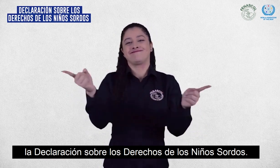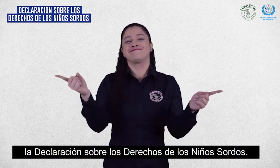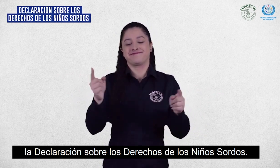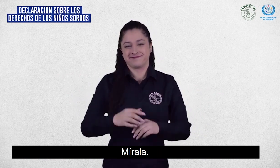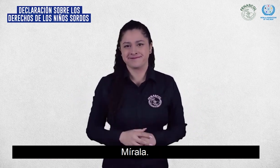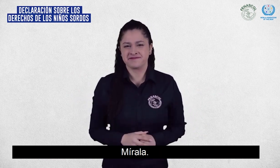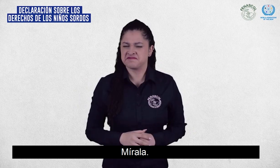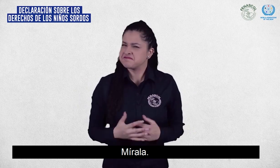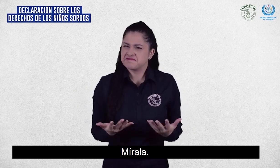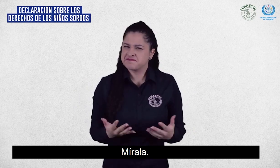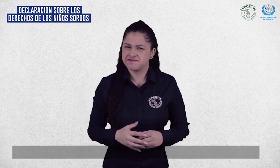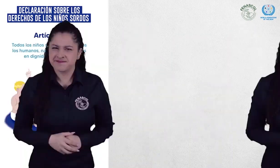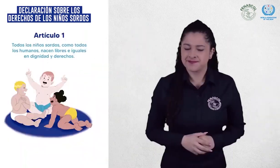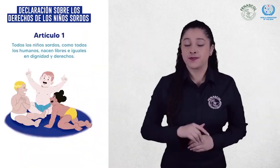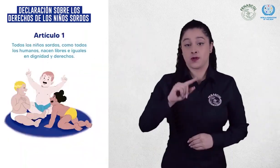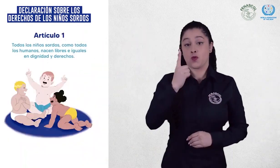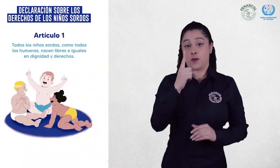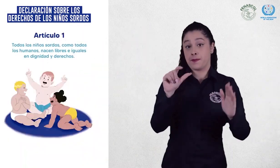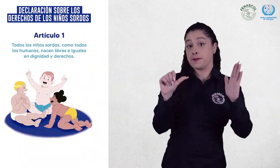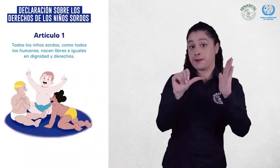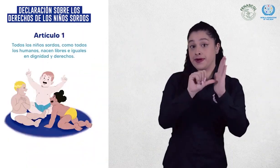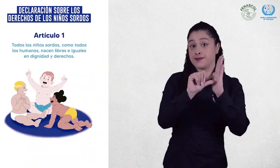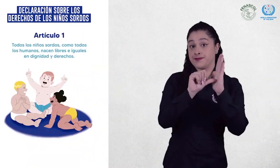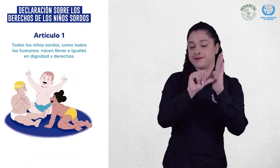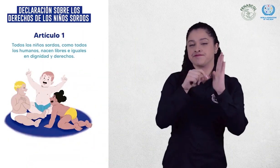¡Mírala! Artículo 1